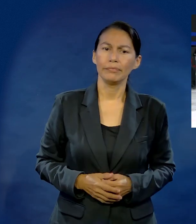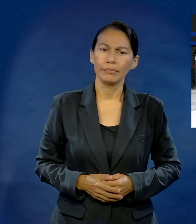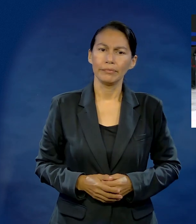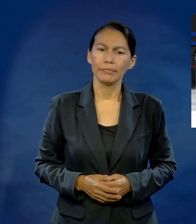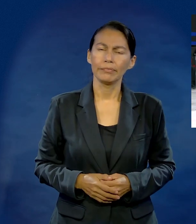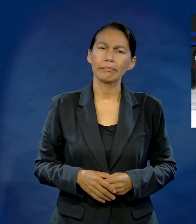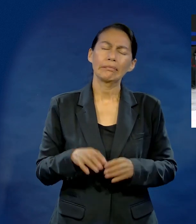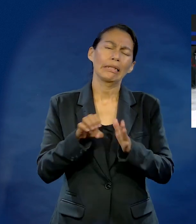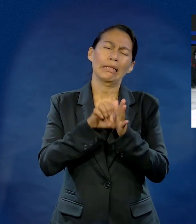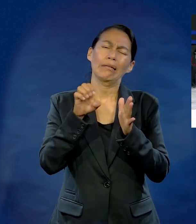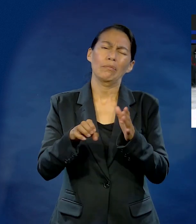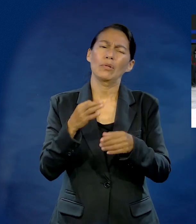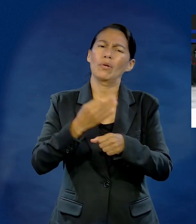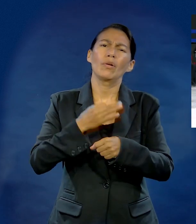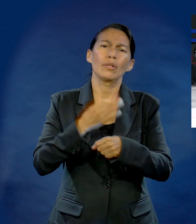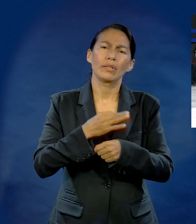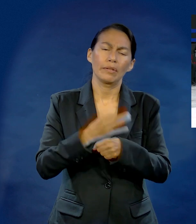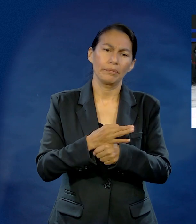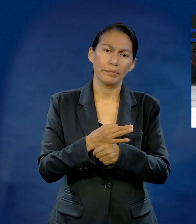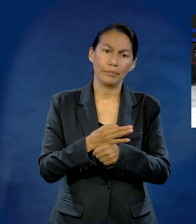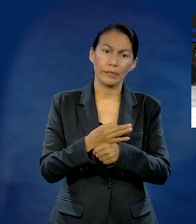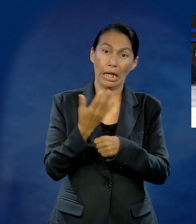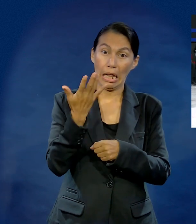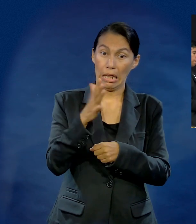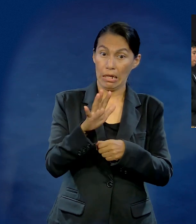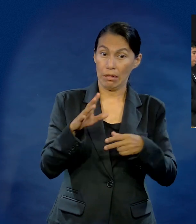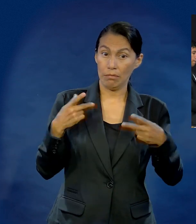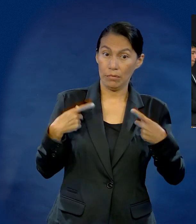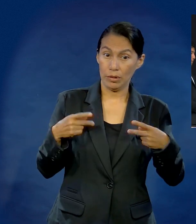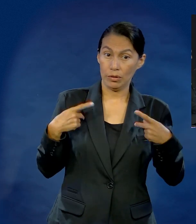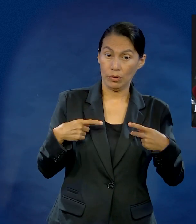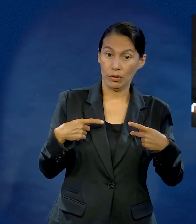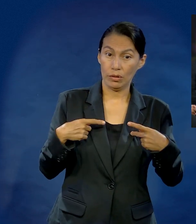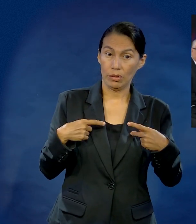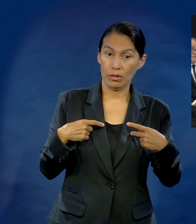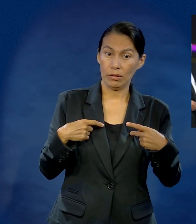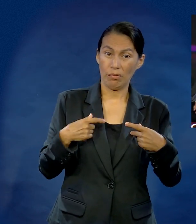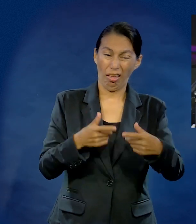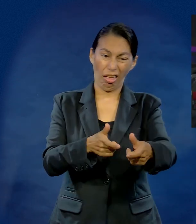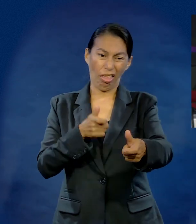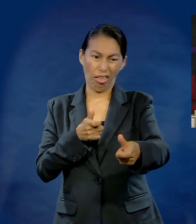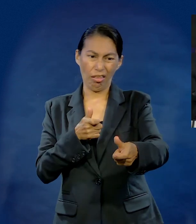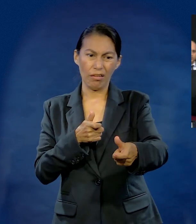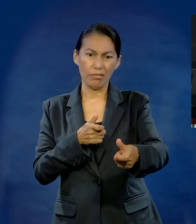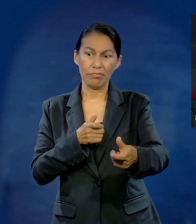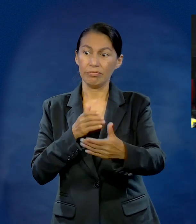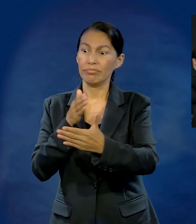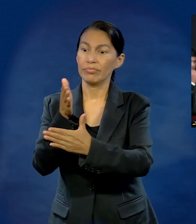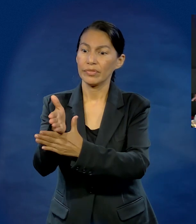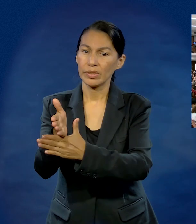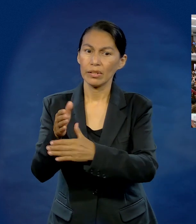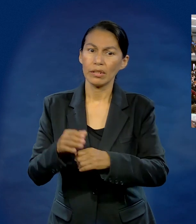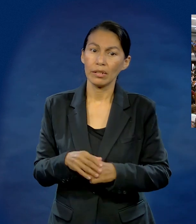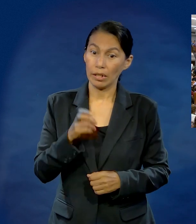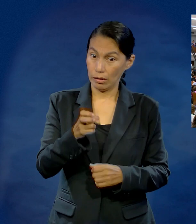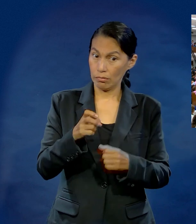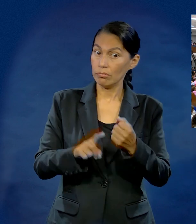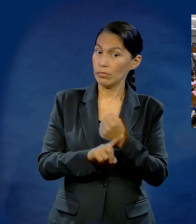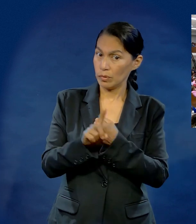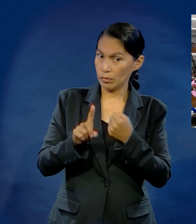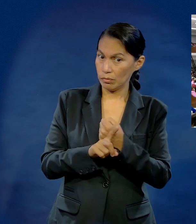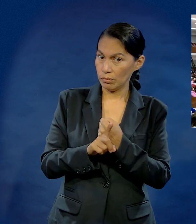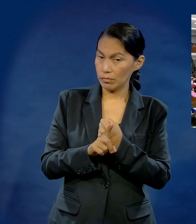y arrebatar lo que hay? No, educados. Y allá van esos 10 hombres con espada, pero con un